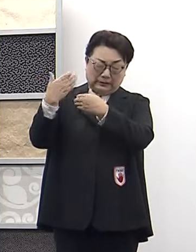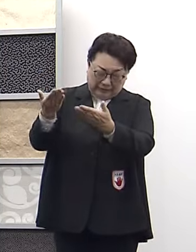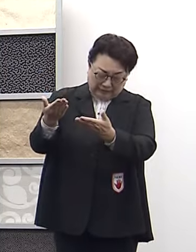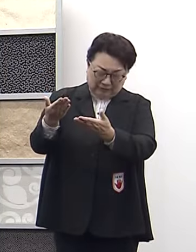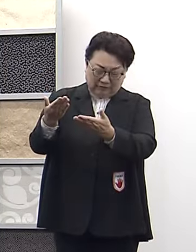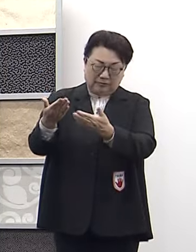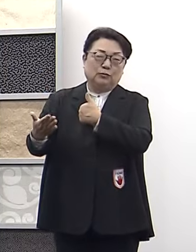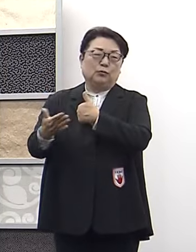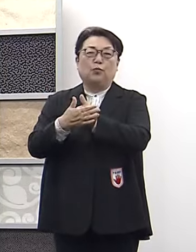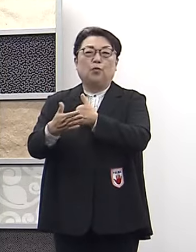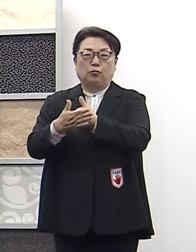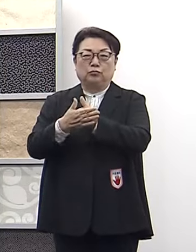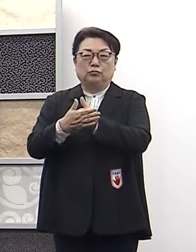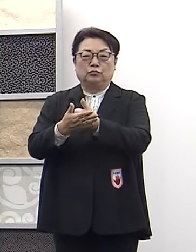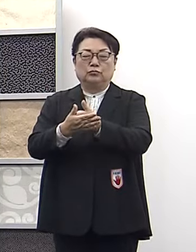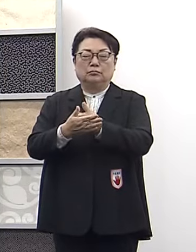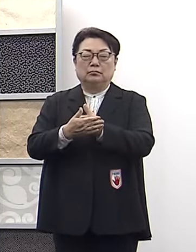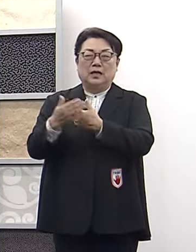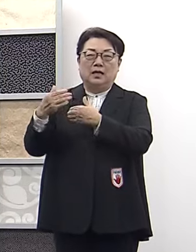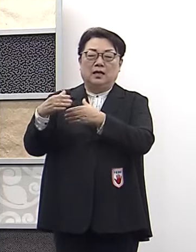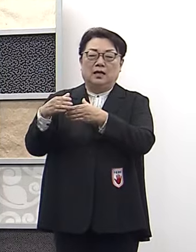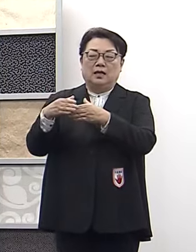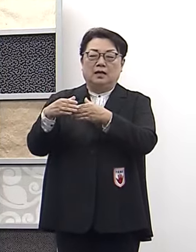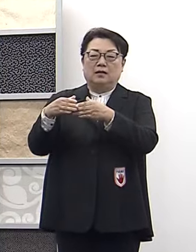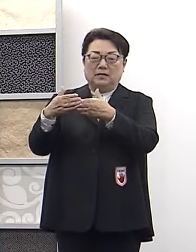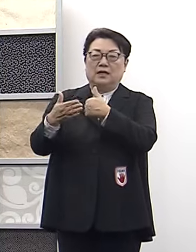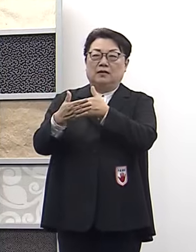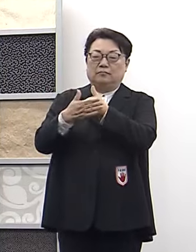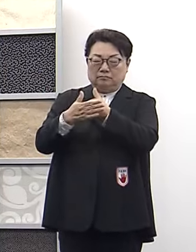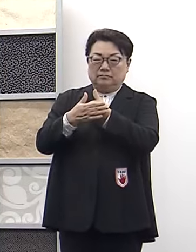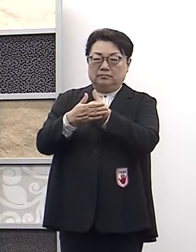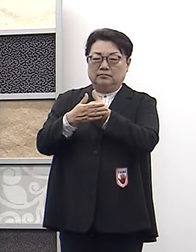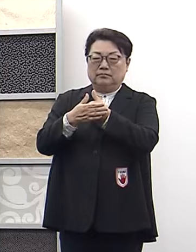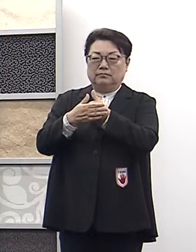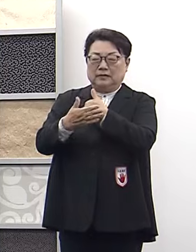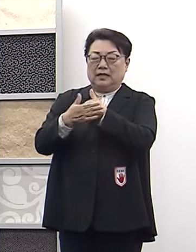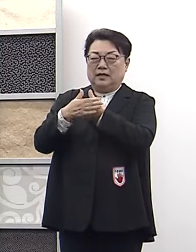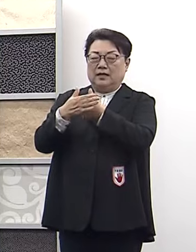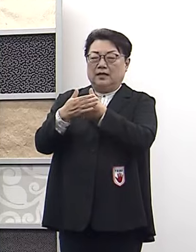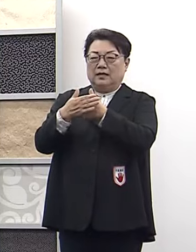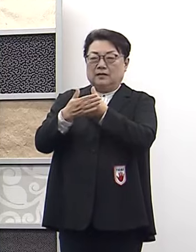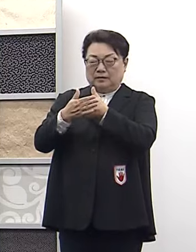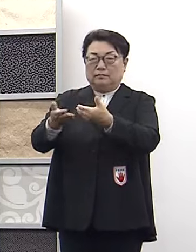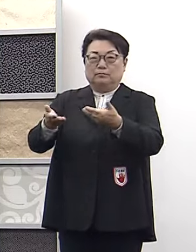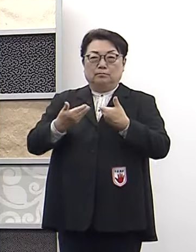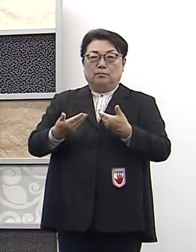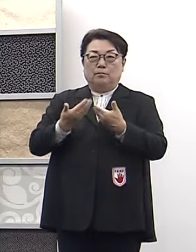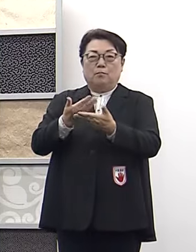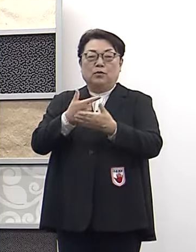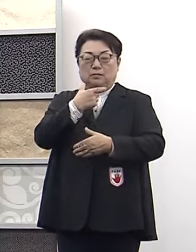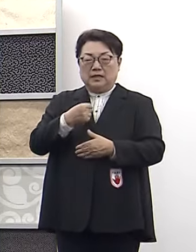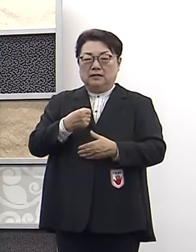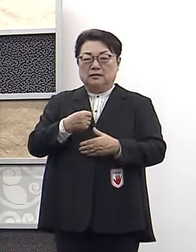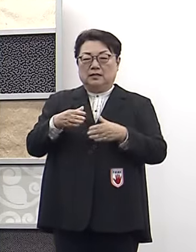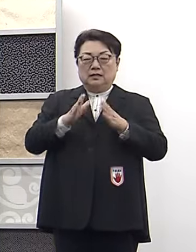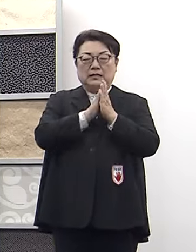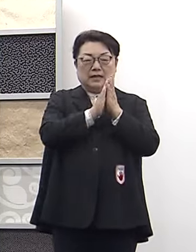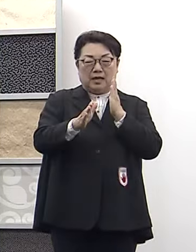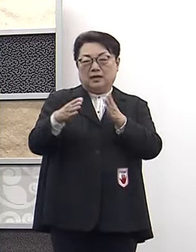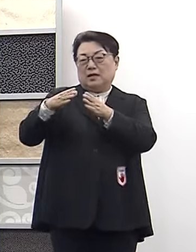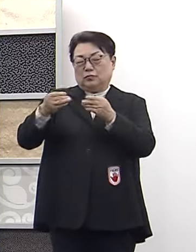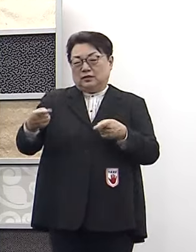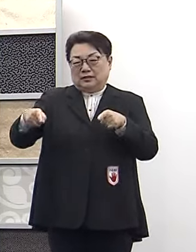力を求めて、協力というかですね、当事者の一人として参画を求めて、チームとして取り組みを進